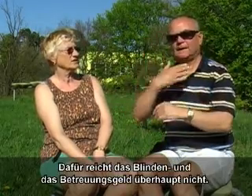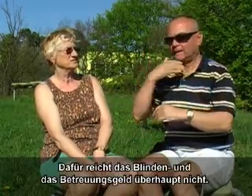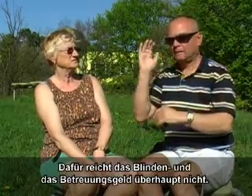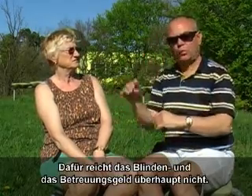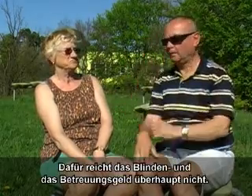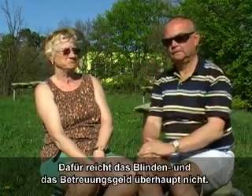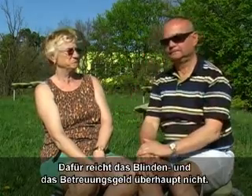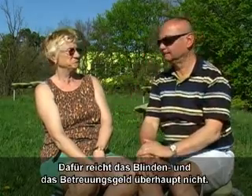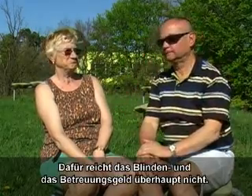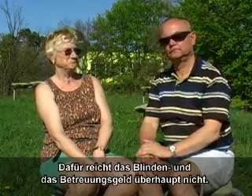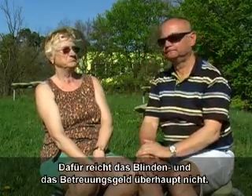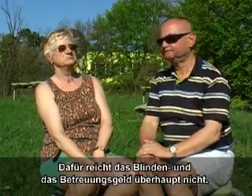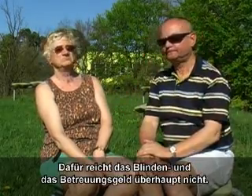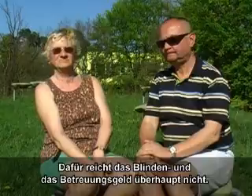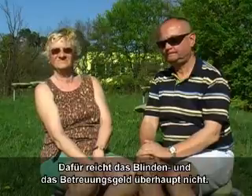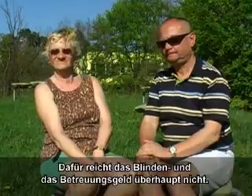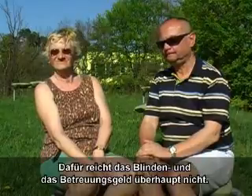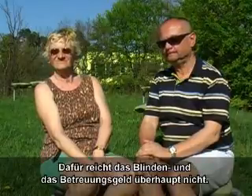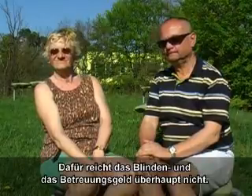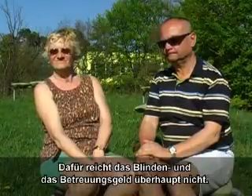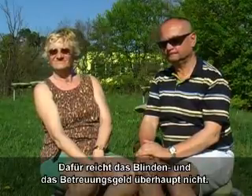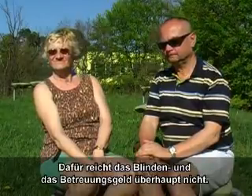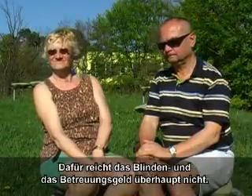Dafür reicht das Blinden und das Betreuungsgeld überhaupt nicht.